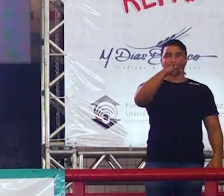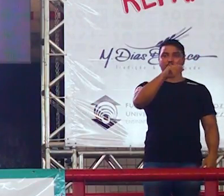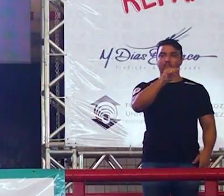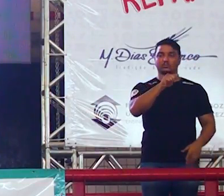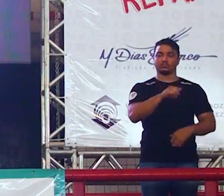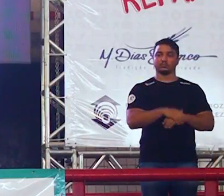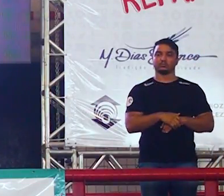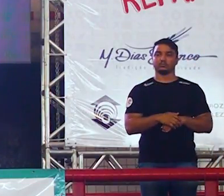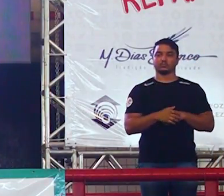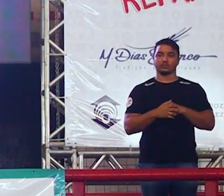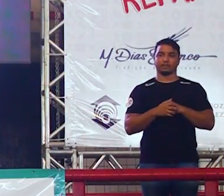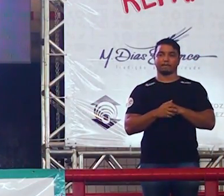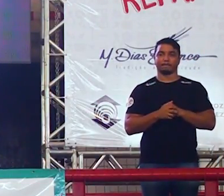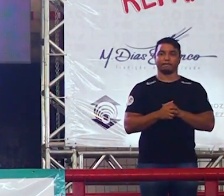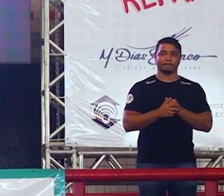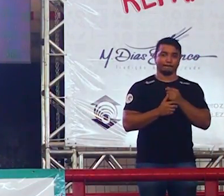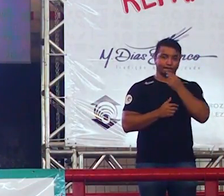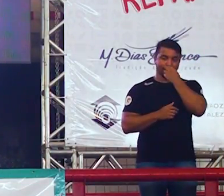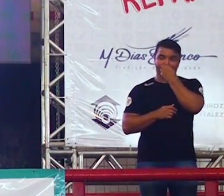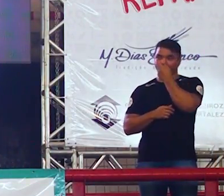lá.